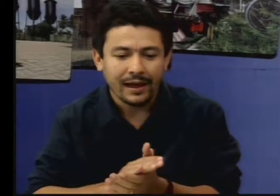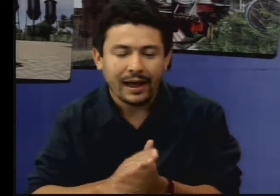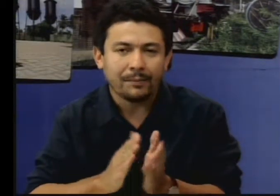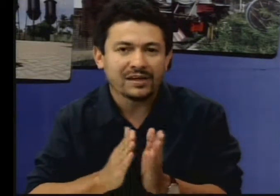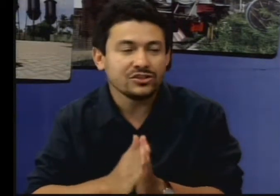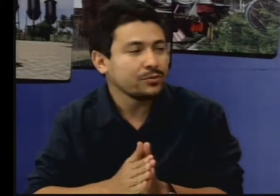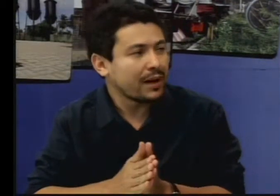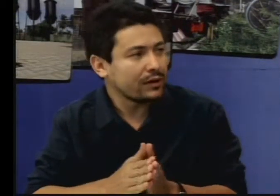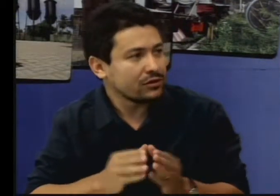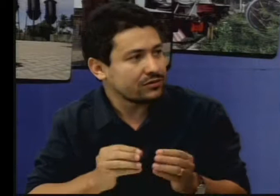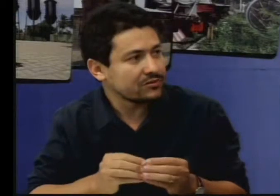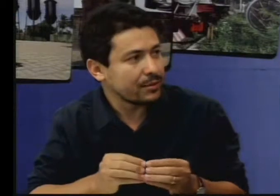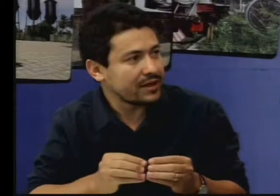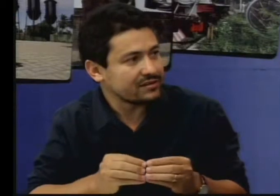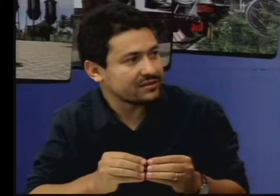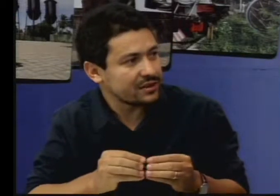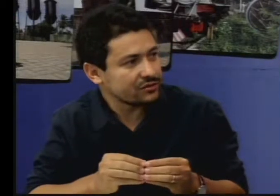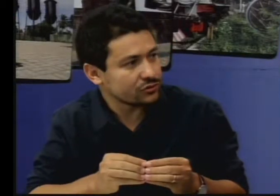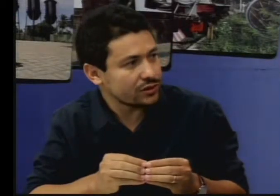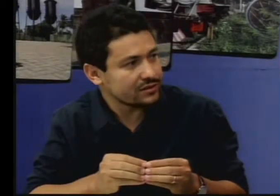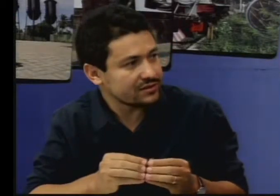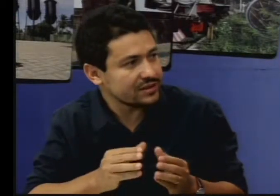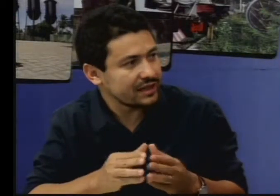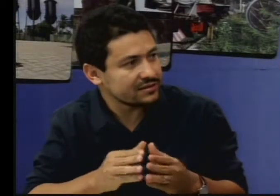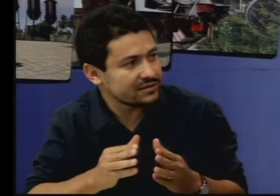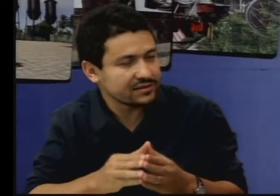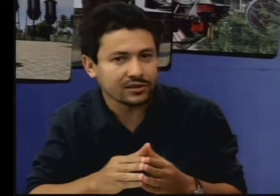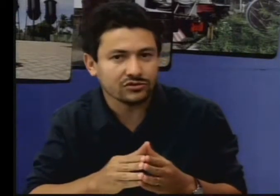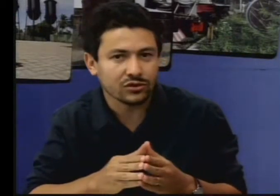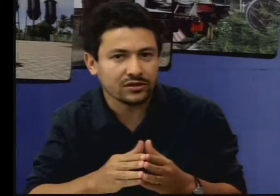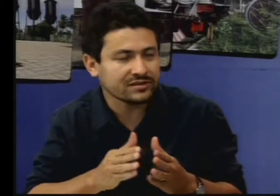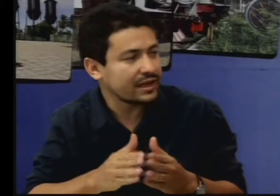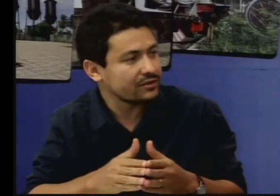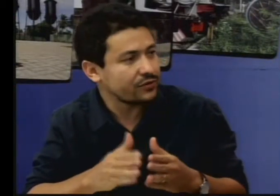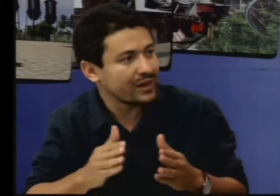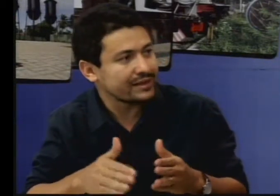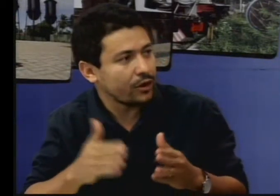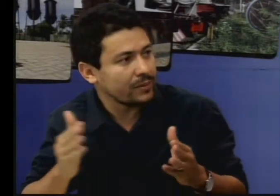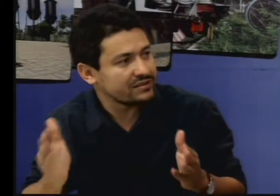A partir de maio, nós vamos abrir as inscrições, e essas inscrições, elas vão até o mês de